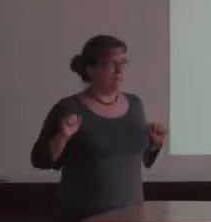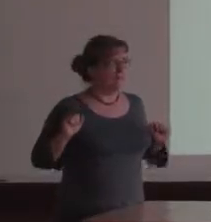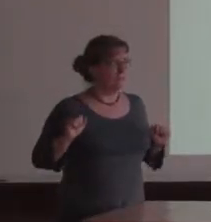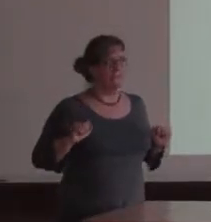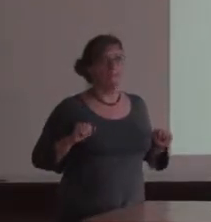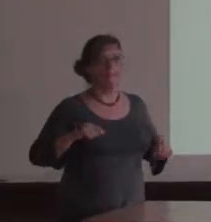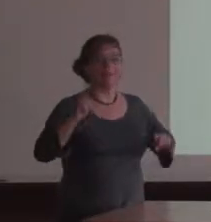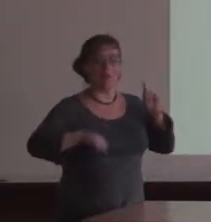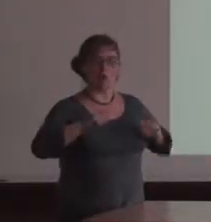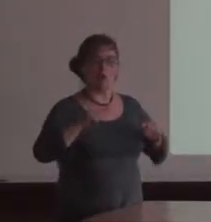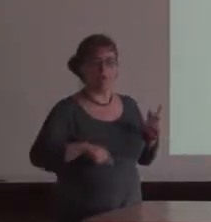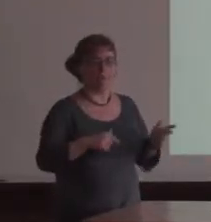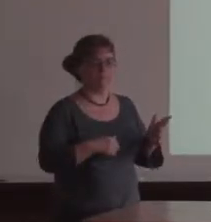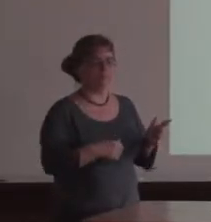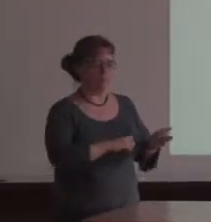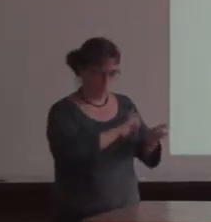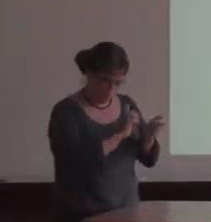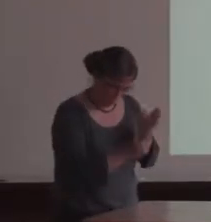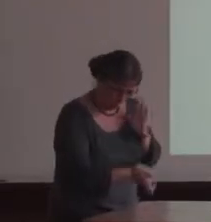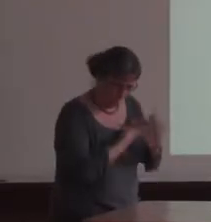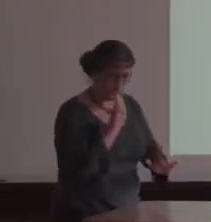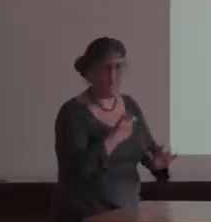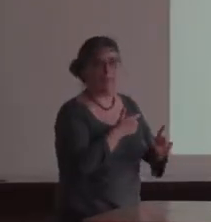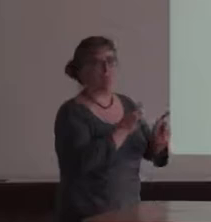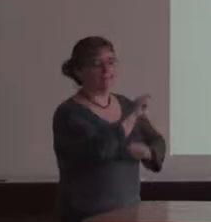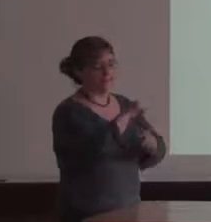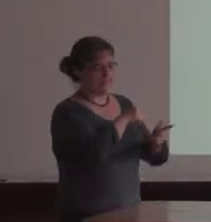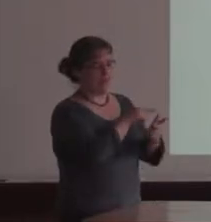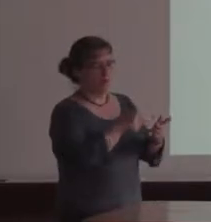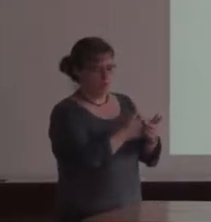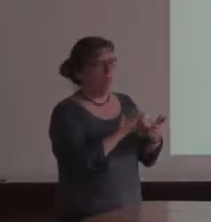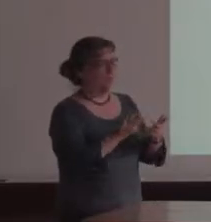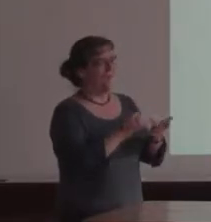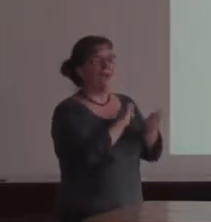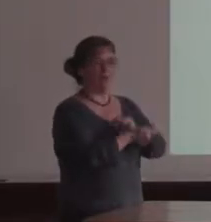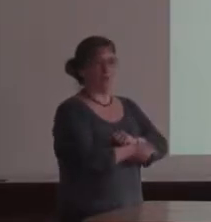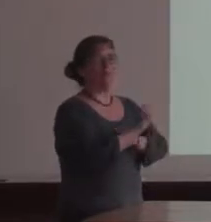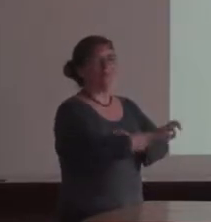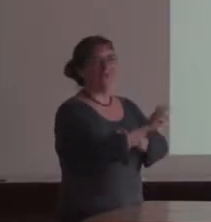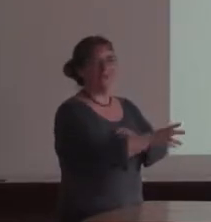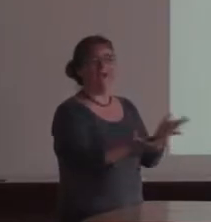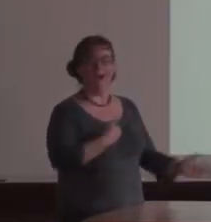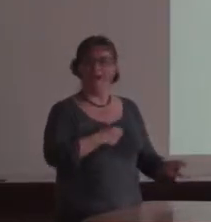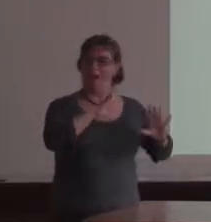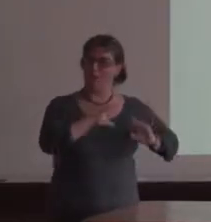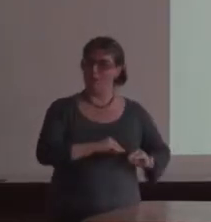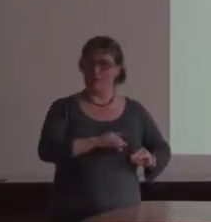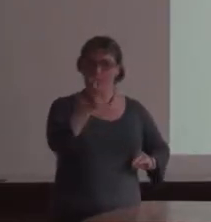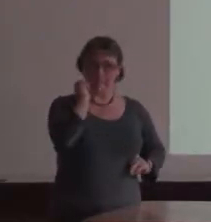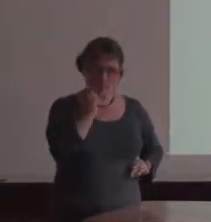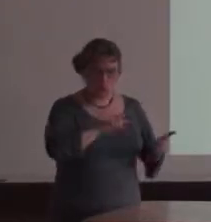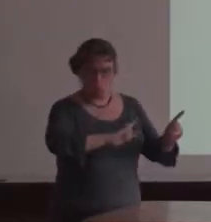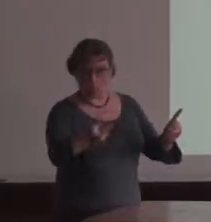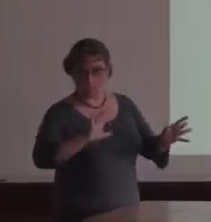que ça repasse au vert, je n'ai pas exécuté les autres. Donc peut-être que mon fixe, il a corrigé ces tests-là, mais peut-être qu'il en a cassé d'autres à côté. Donc il y a une autre option qui est intéressante,